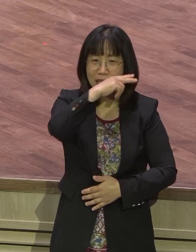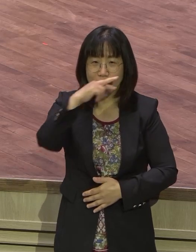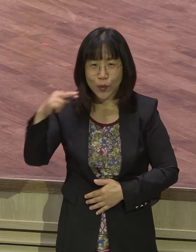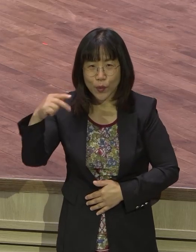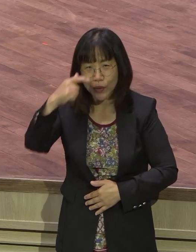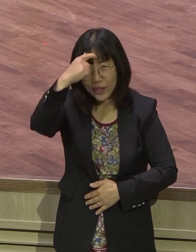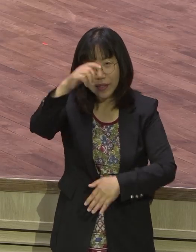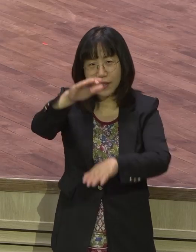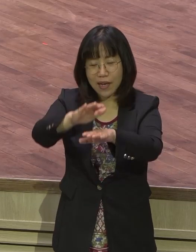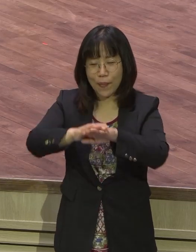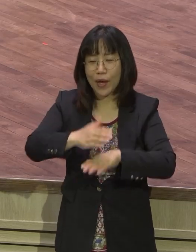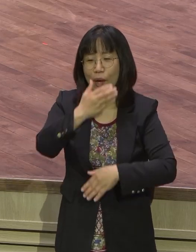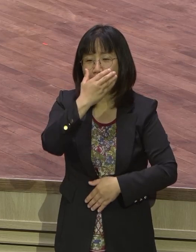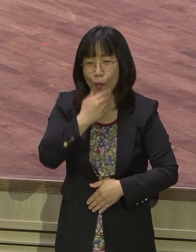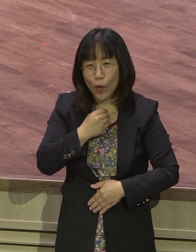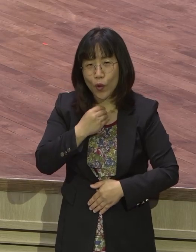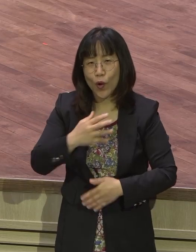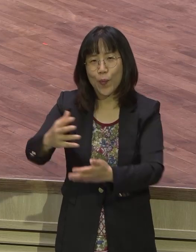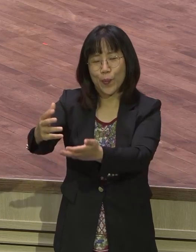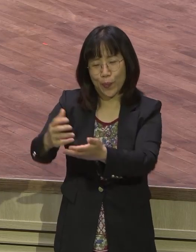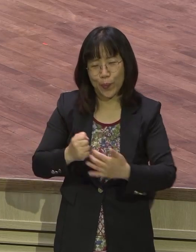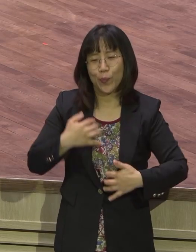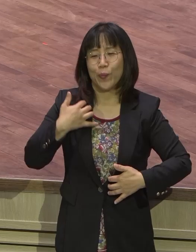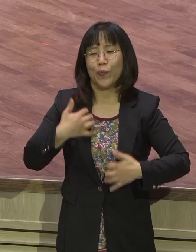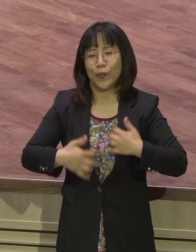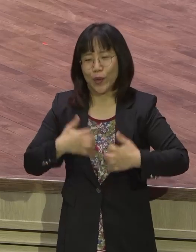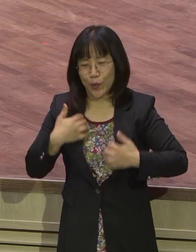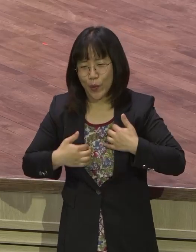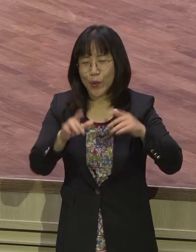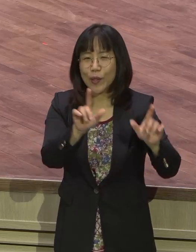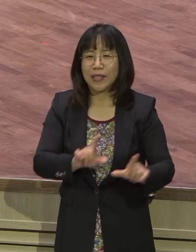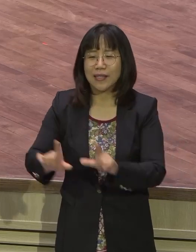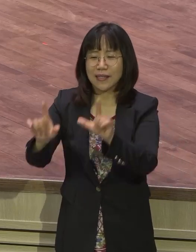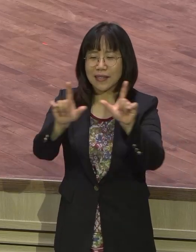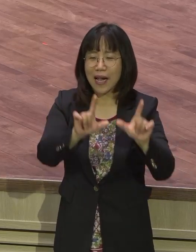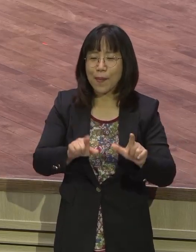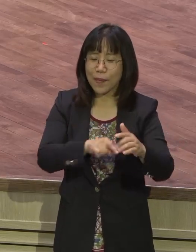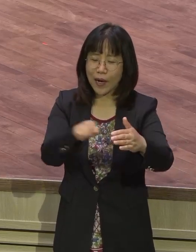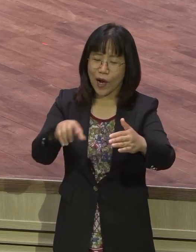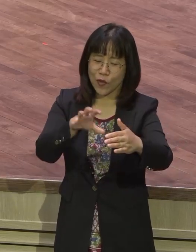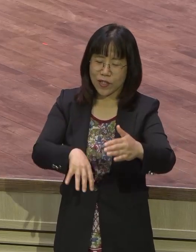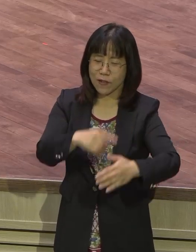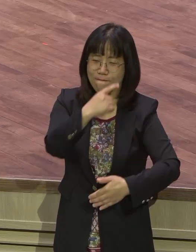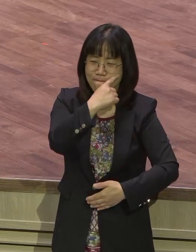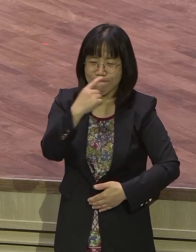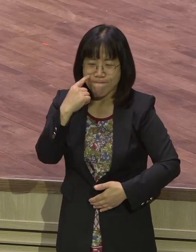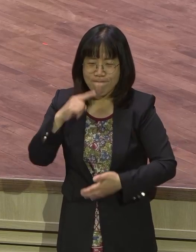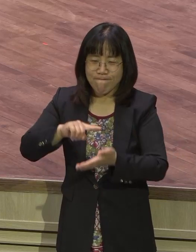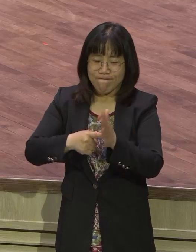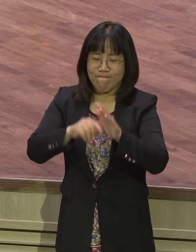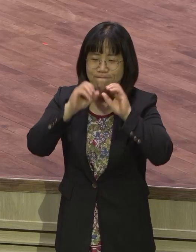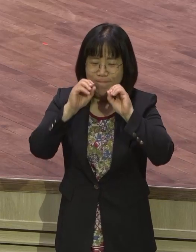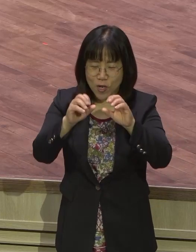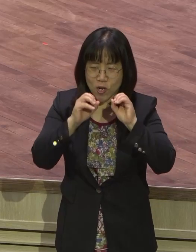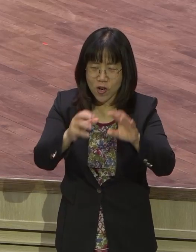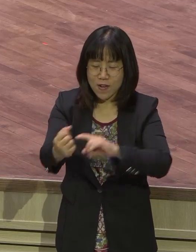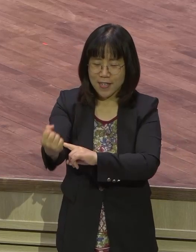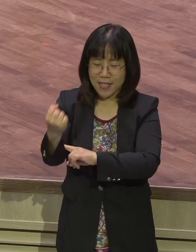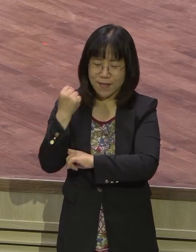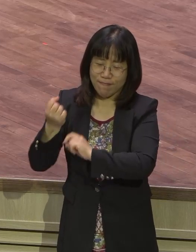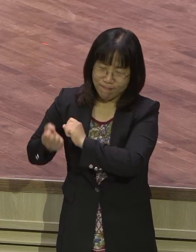축복을 여러분 누리면서 삶의 현장에서 이 사실을 말하는 영향을 편안하는